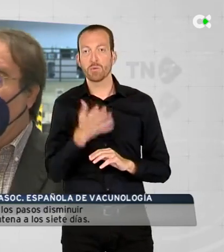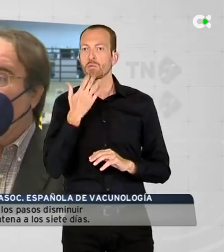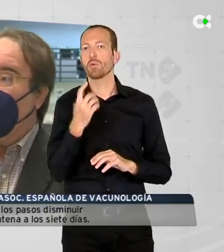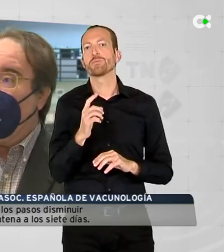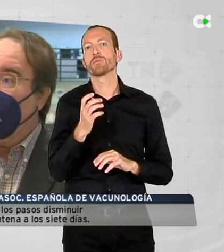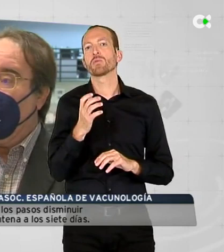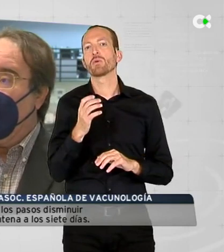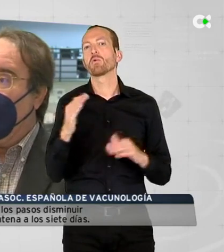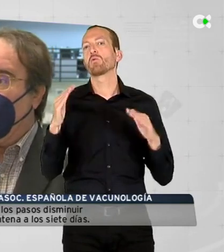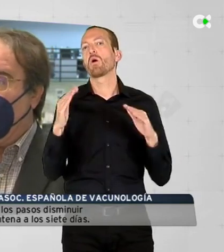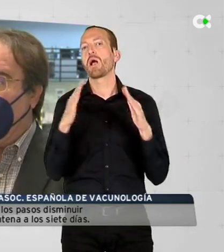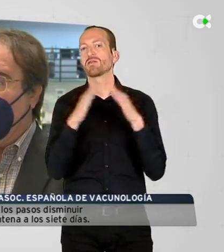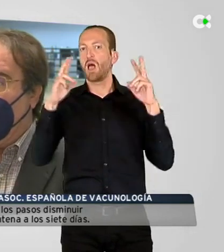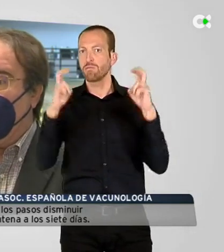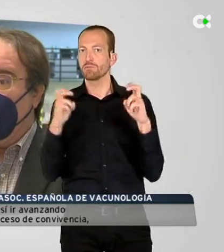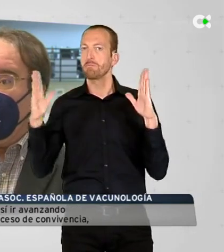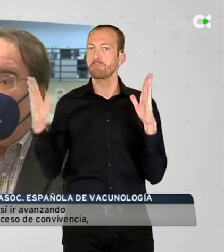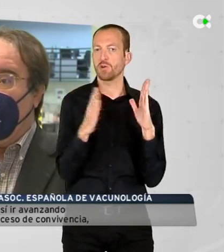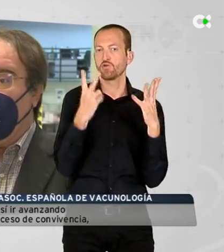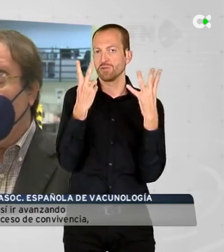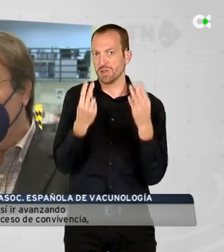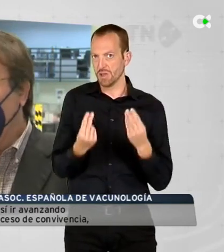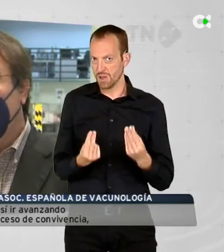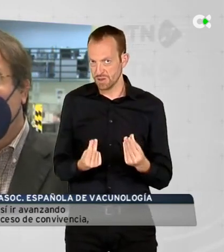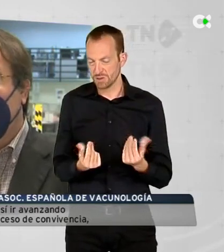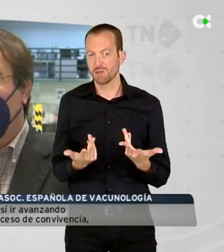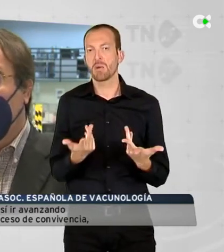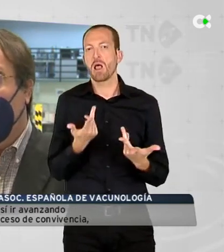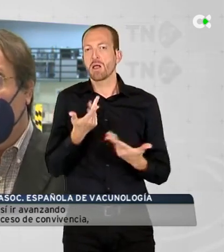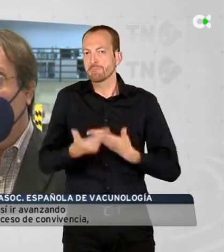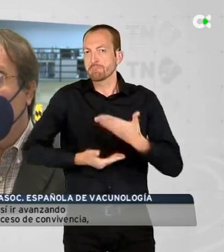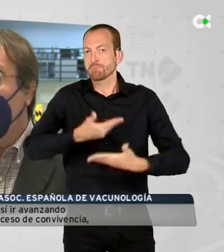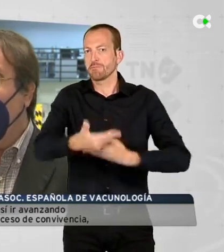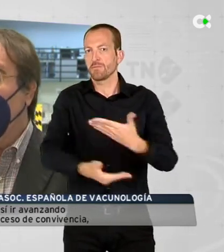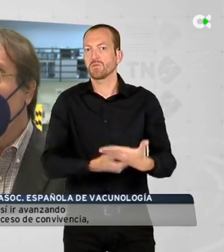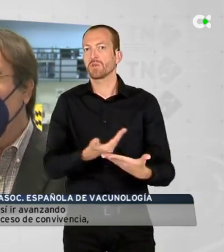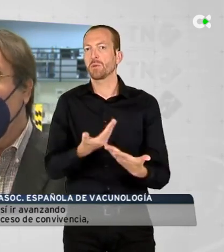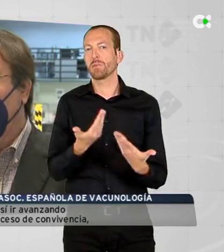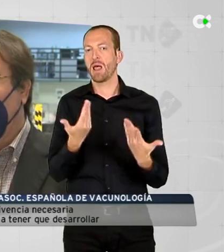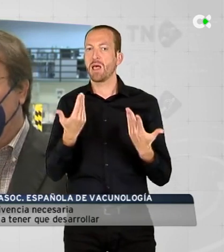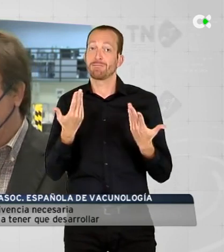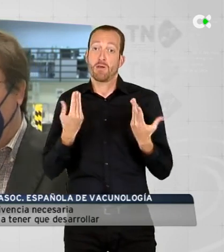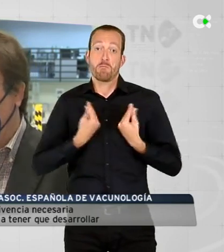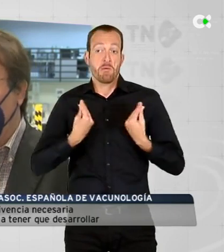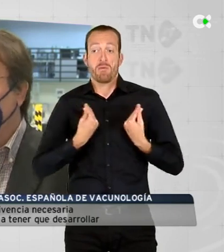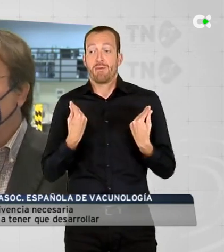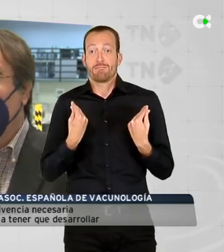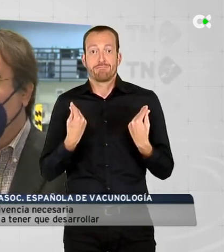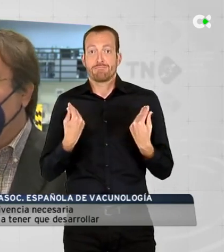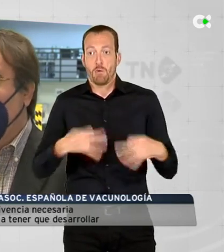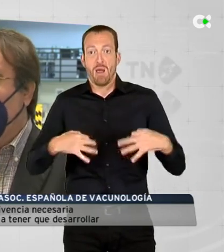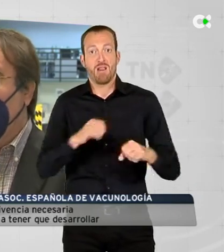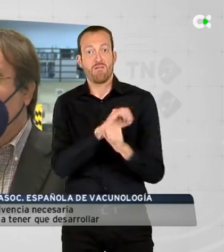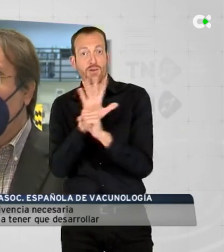disminuir la cuarentena a los siete días y así ir avanzando en el proceso de convivencia la convivencia